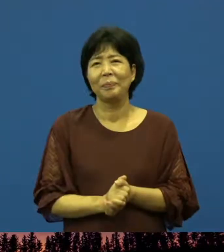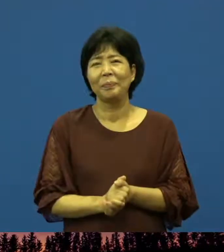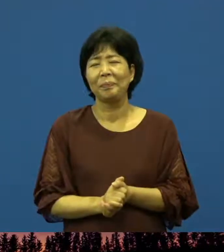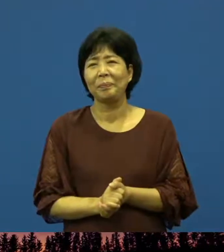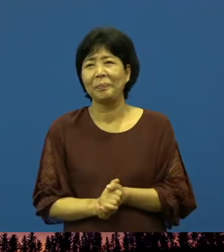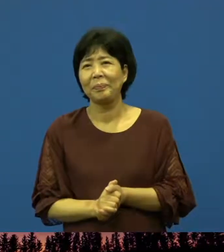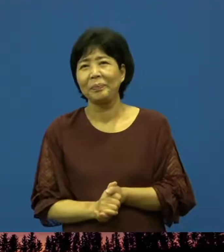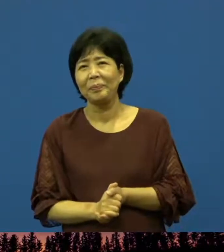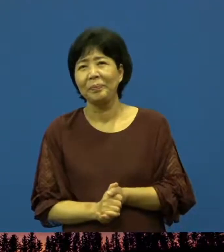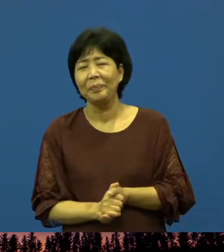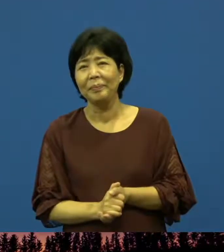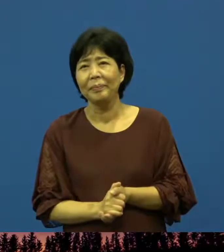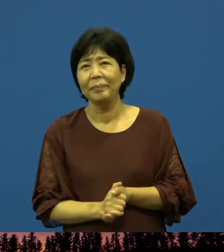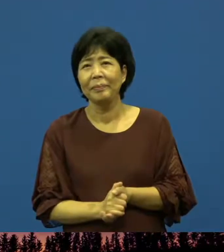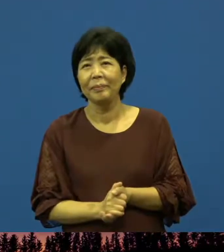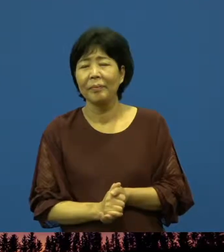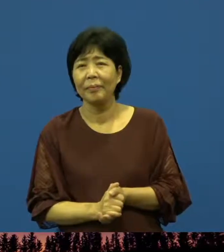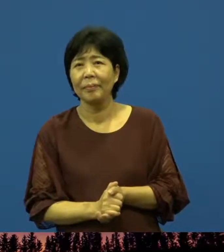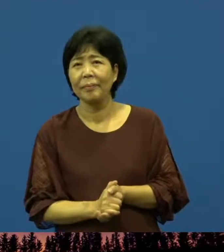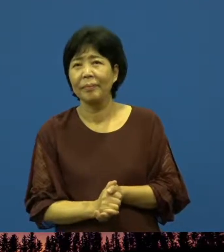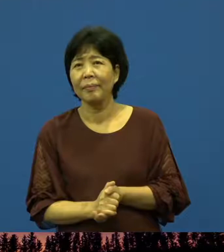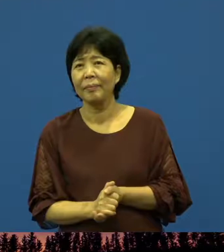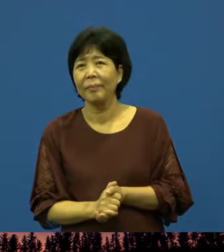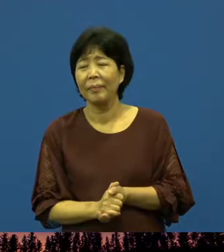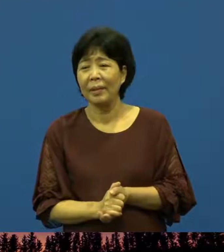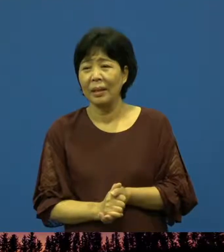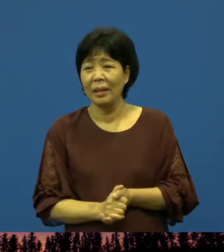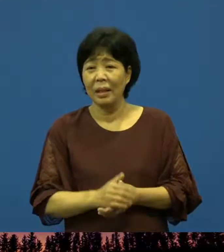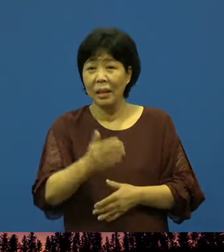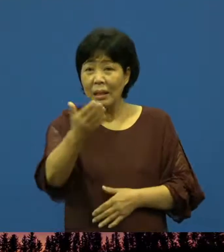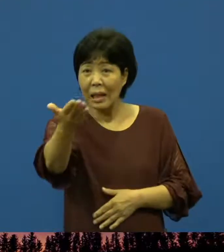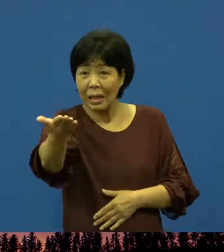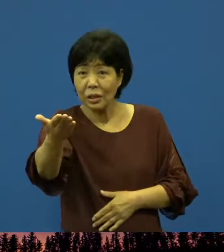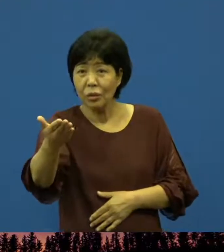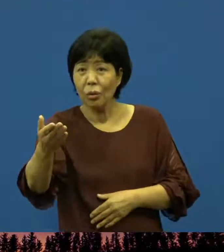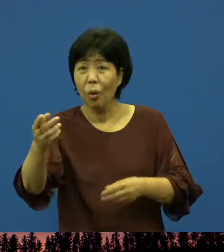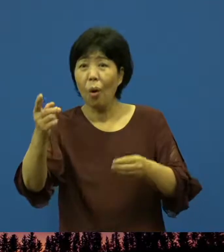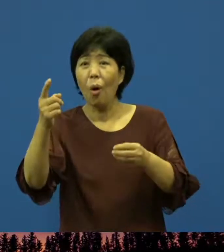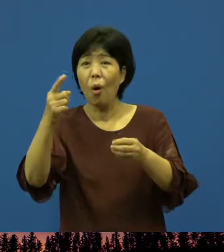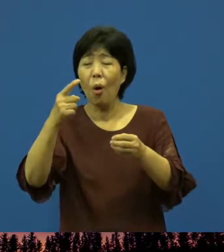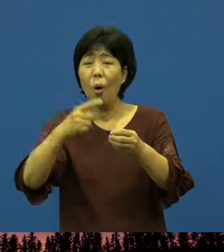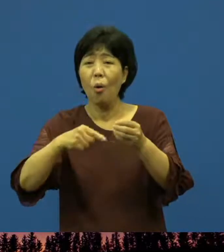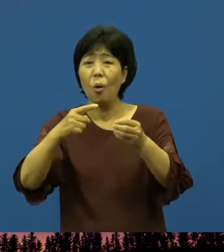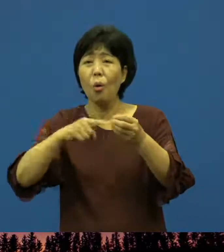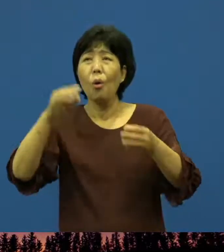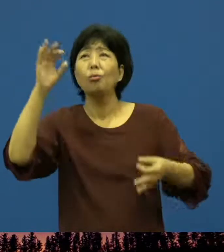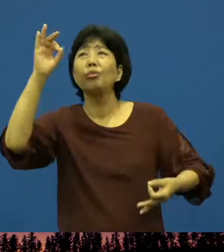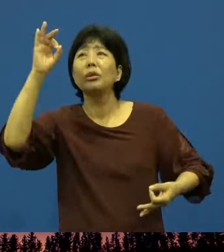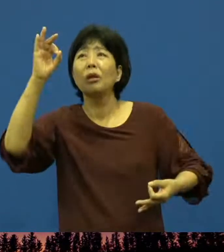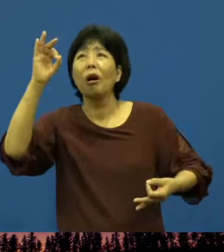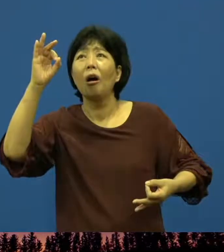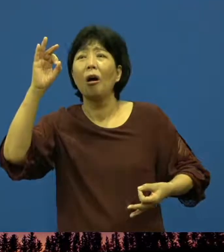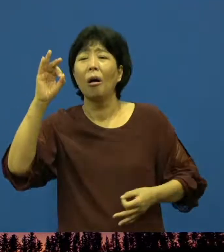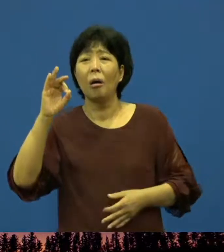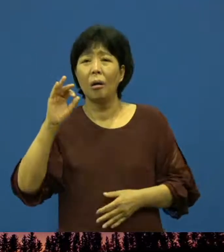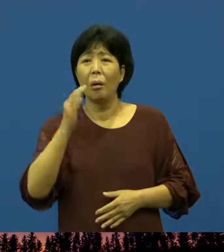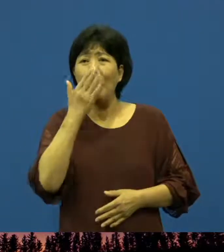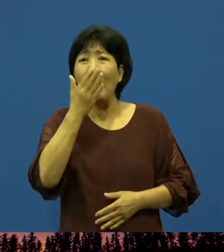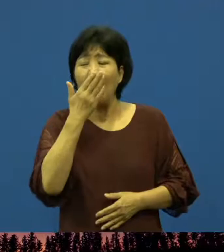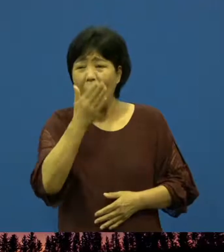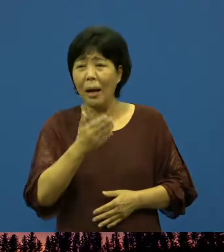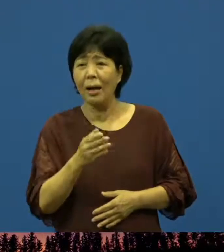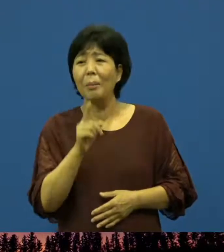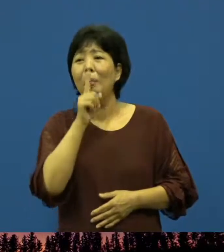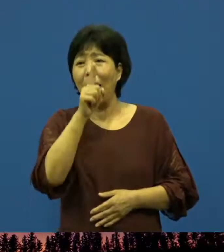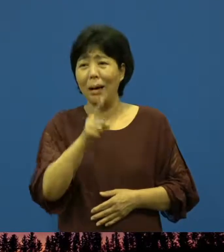당신도 우주가 될 수 있다고 하는데 알 듯 모를 듯, 달 듯 같지 않은 소리.